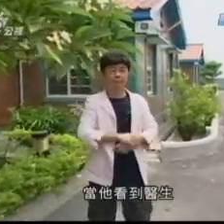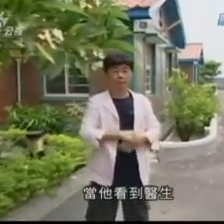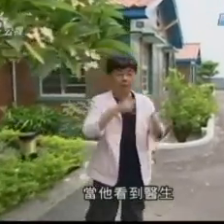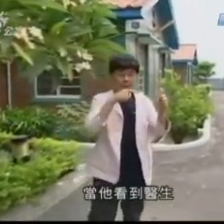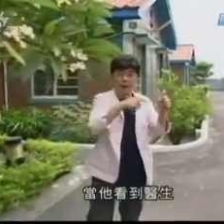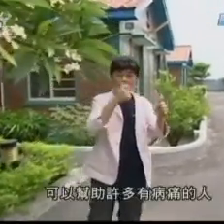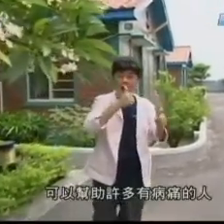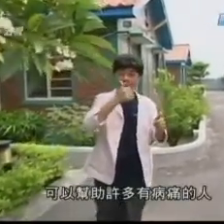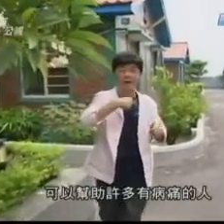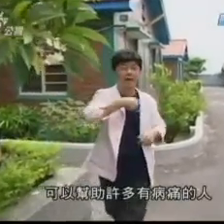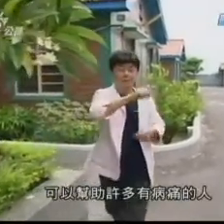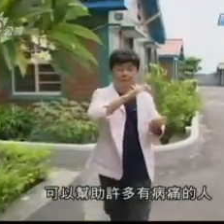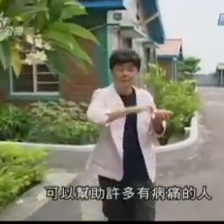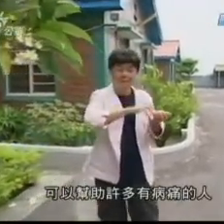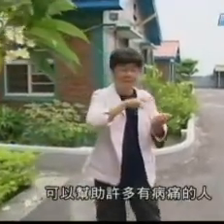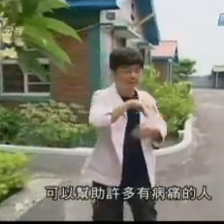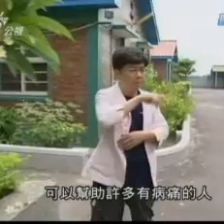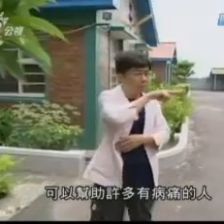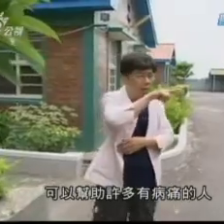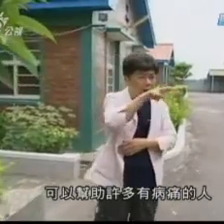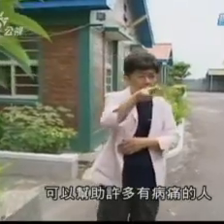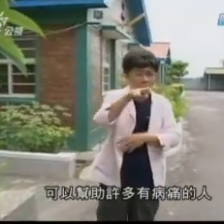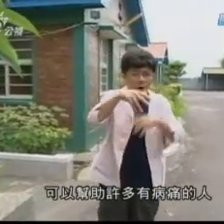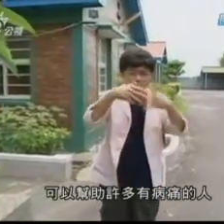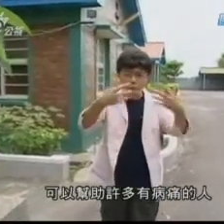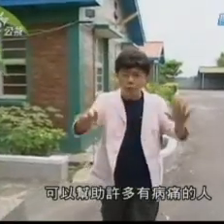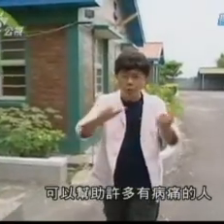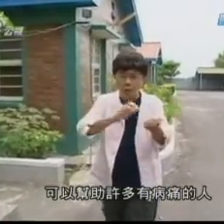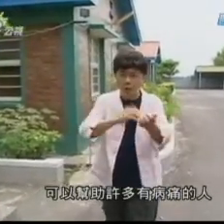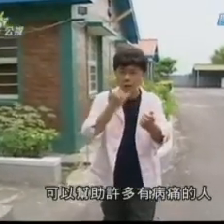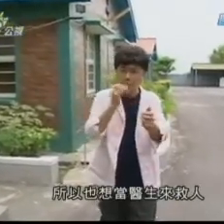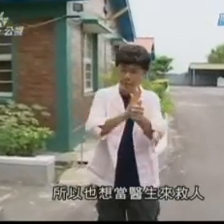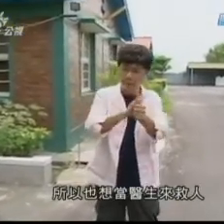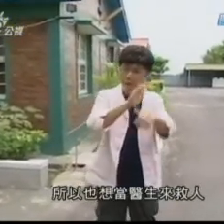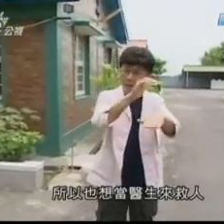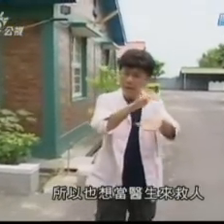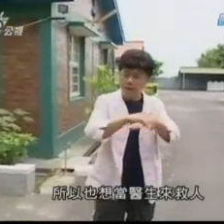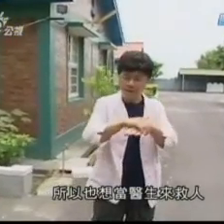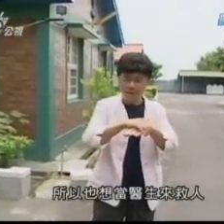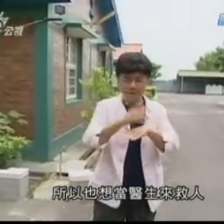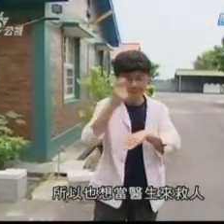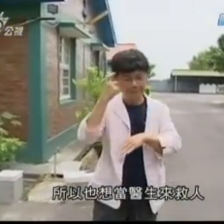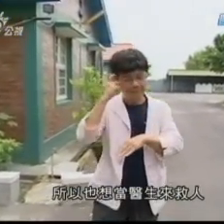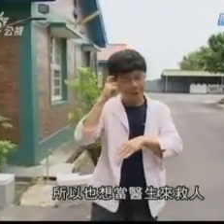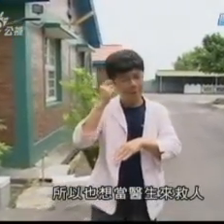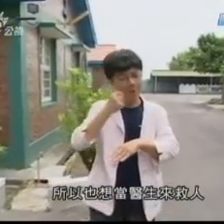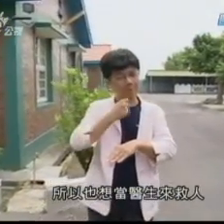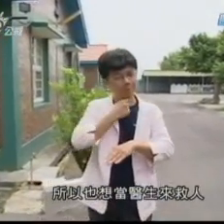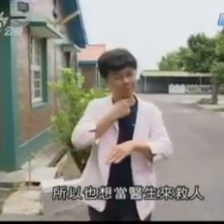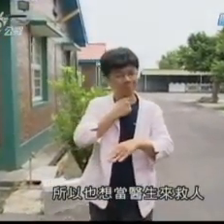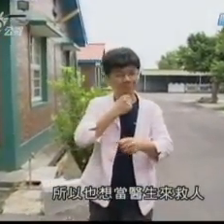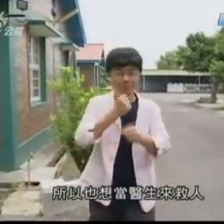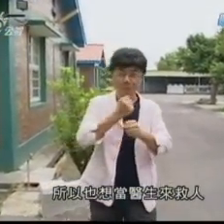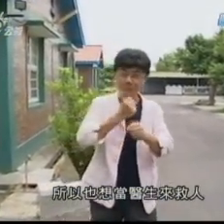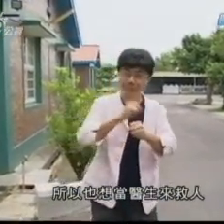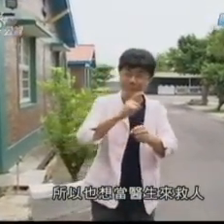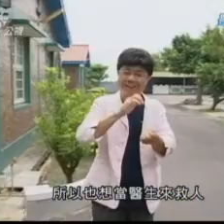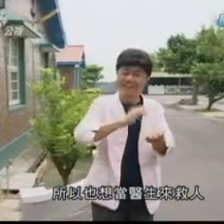生可以帮助许多有病痛的人，所以呢也想当医生来救人。